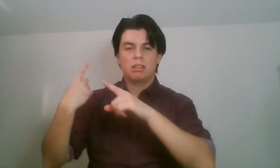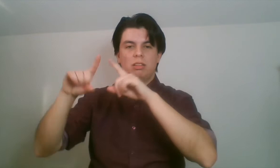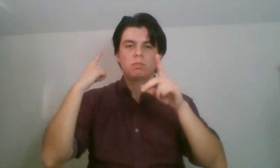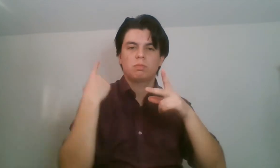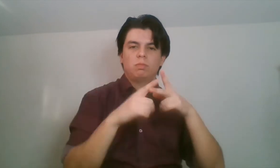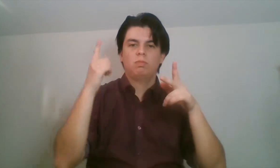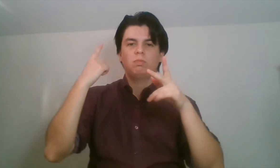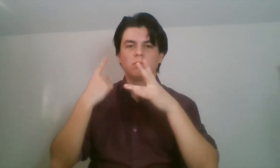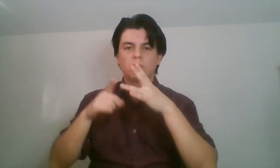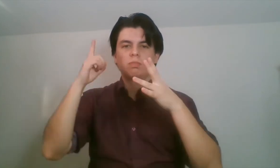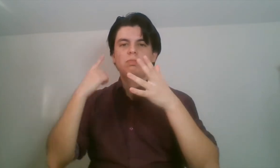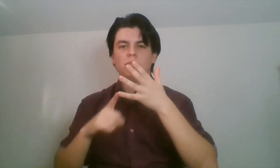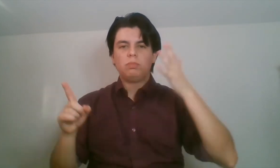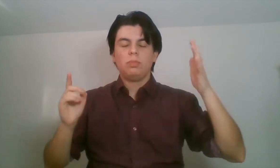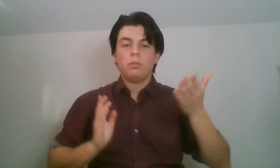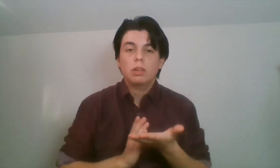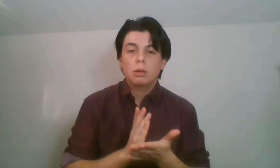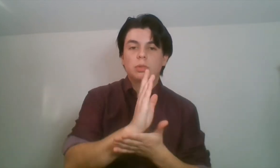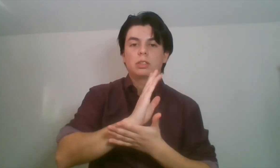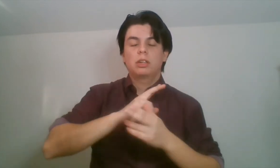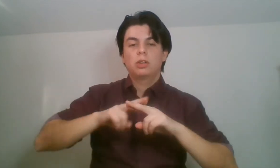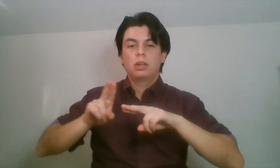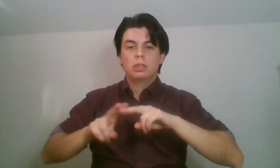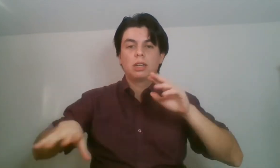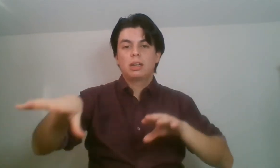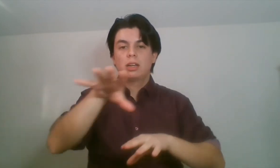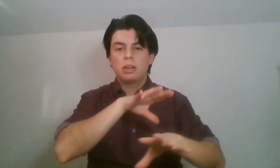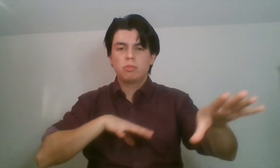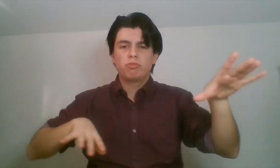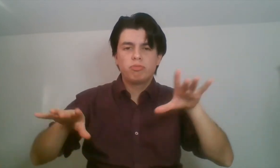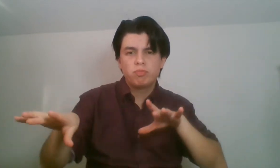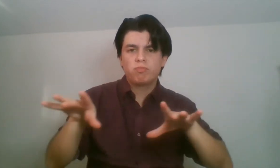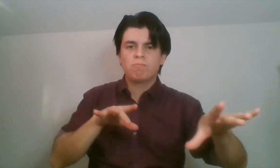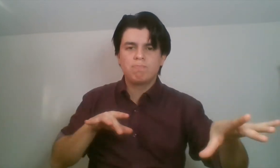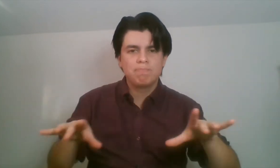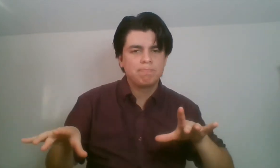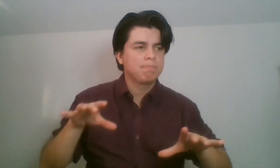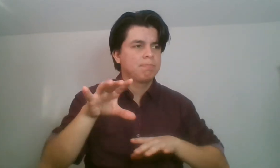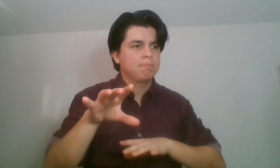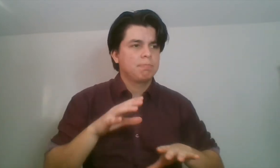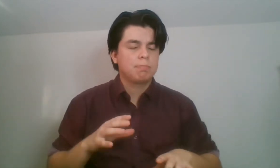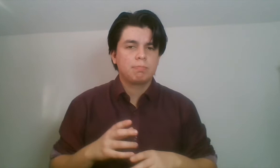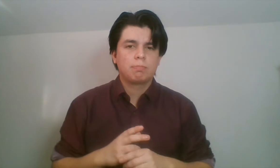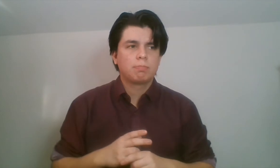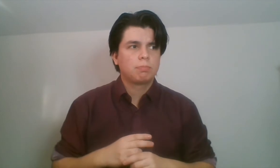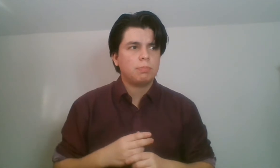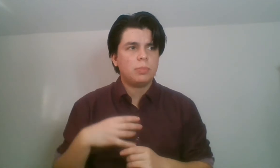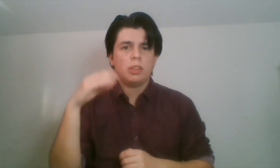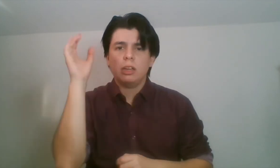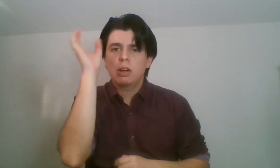que empezaron a configurar el espacio y a buscar